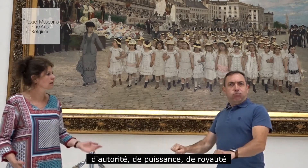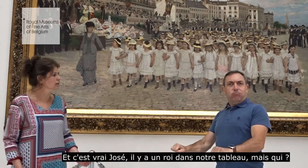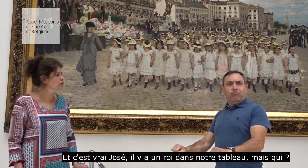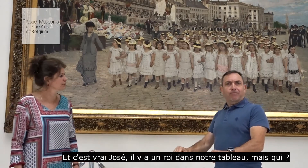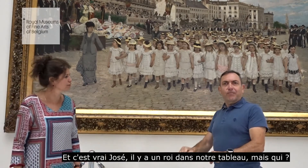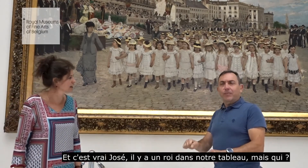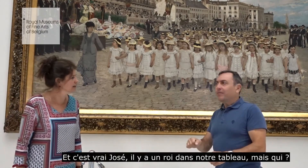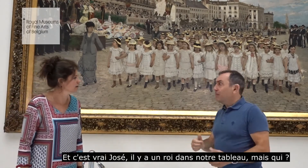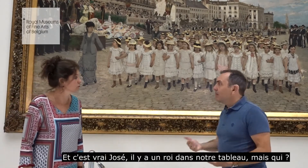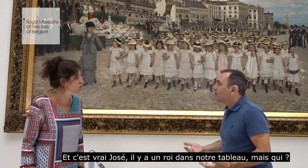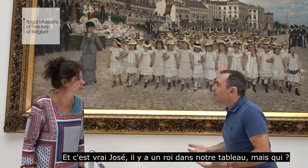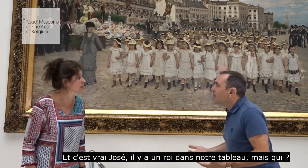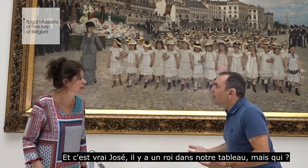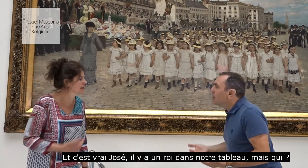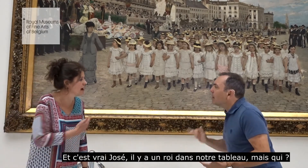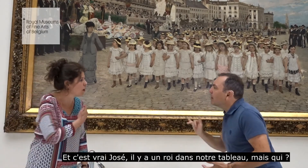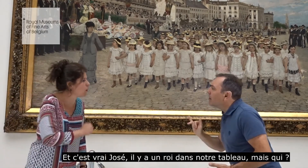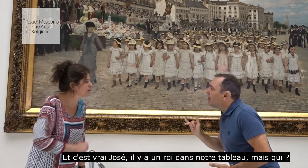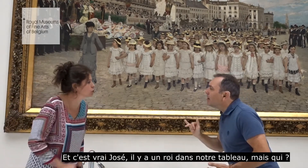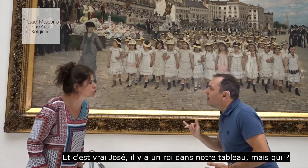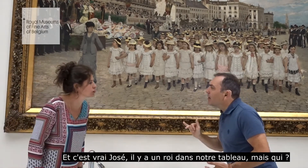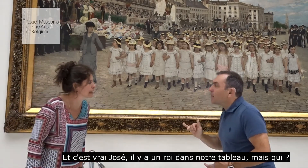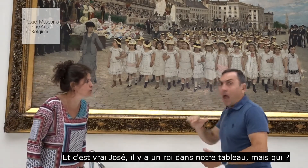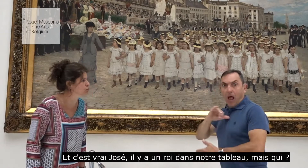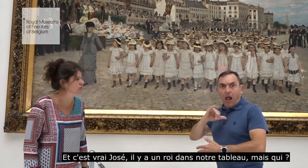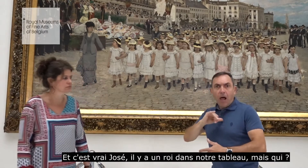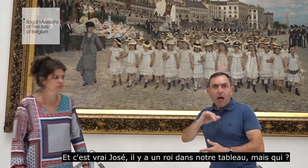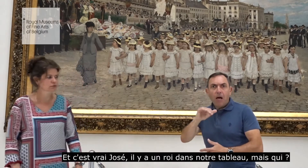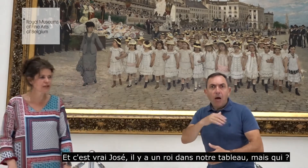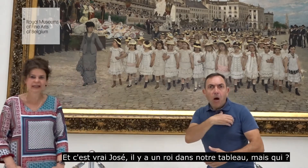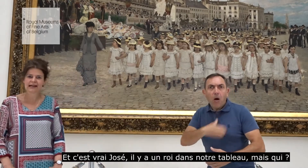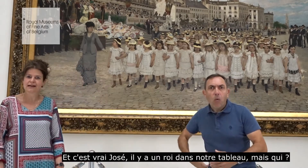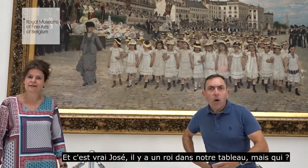Et c'est vrai, José, il y a un roi dans notre tableau. Lequel?